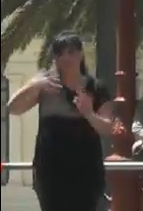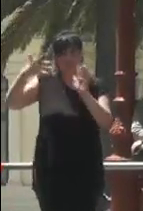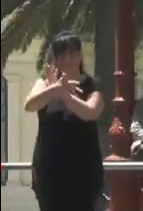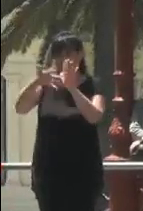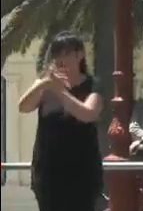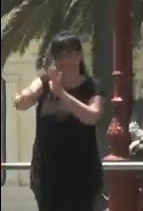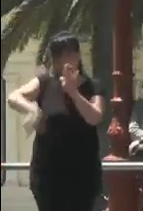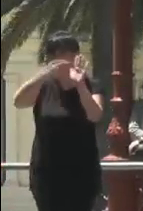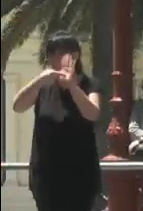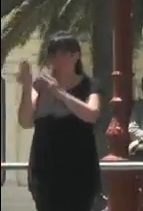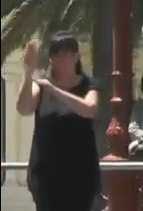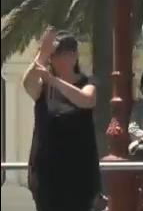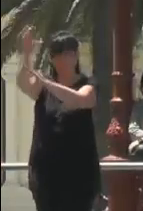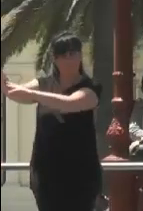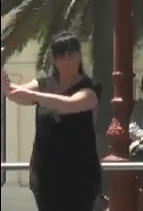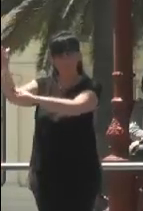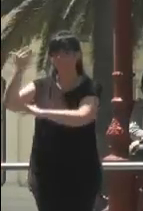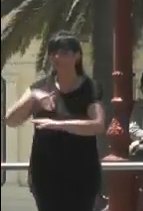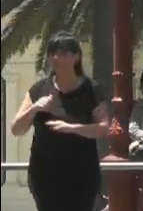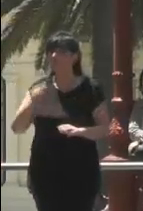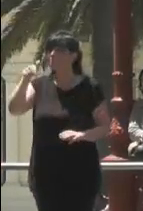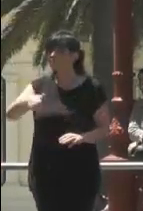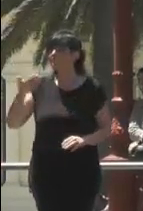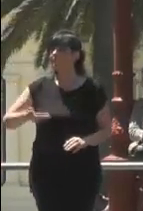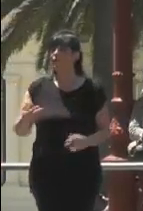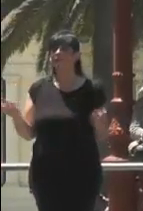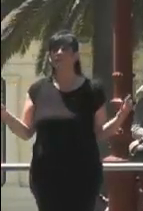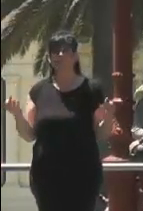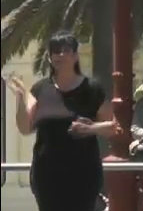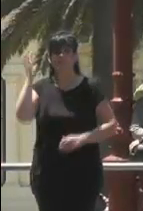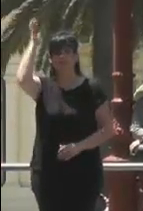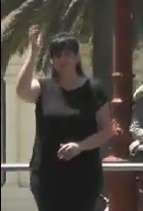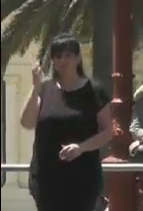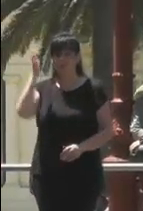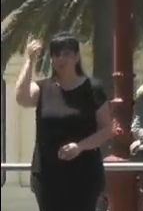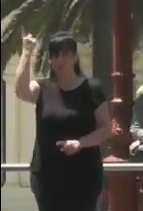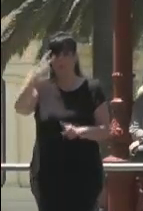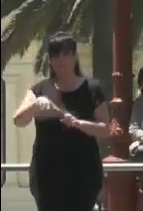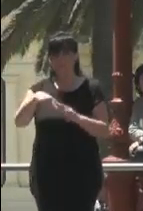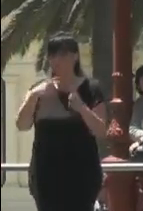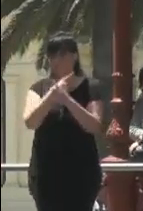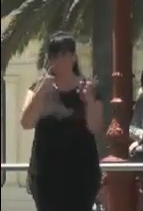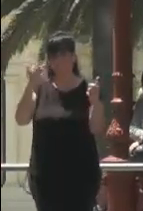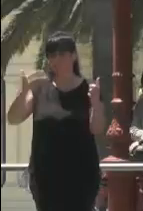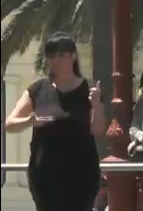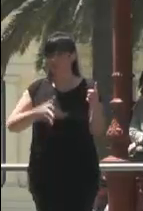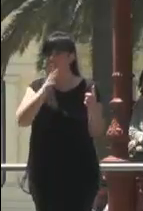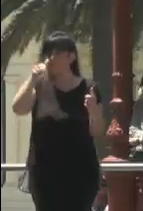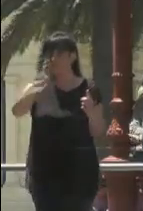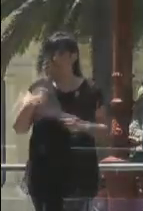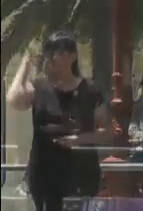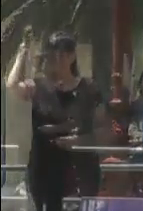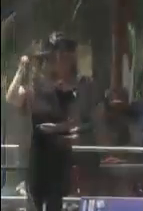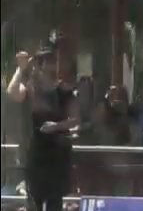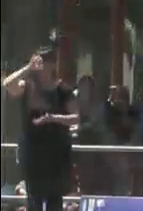creo que é importante hoxe aquí dicir nesta cidade, na cidade da Coruña, na cidade onde tamén todo comezou,